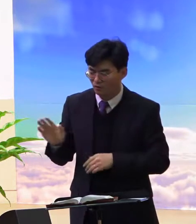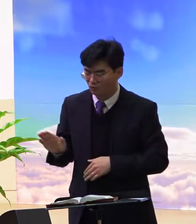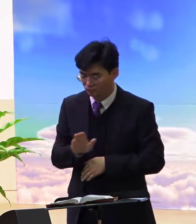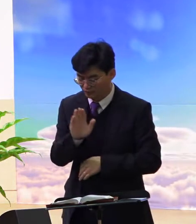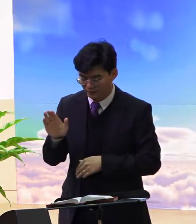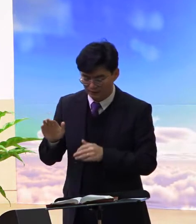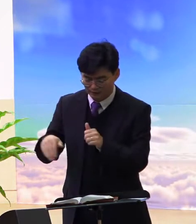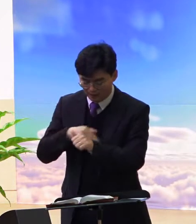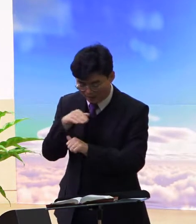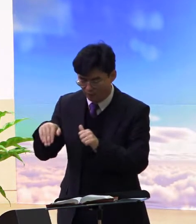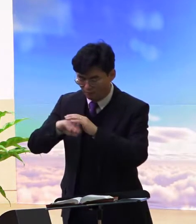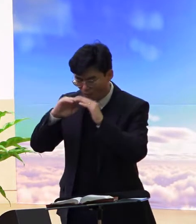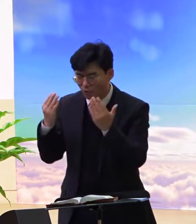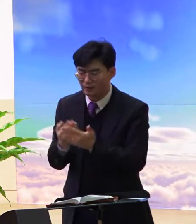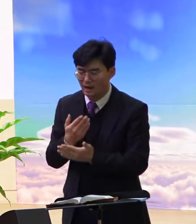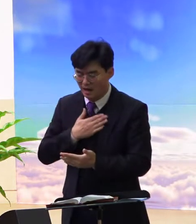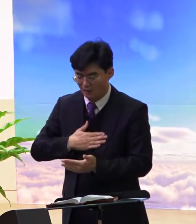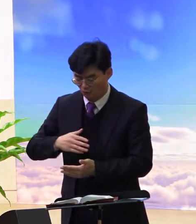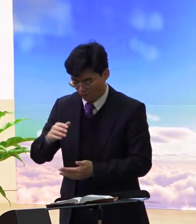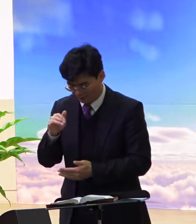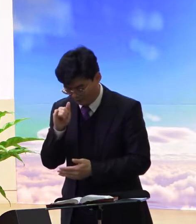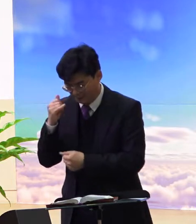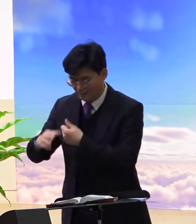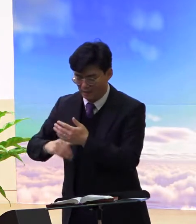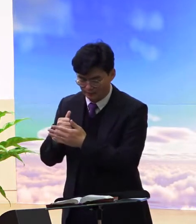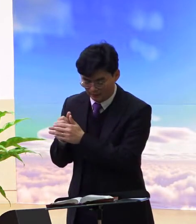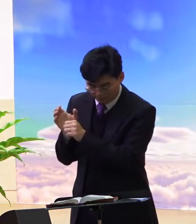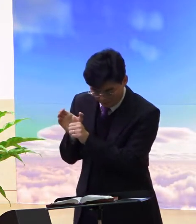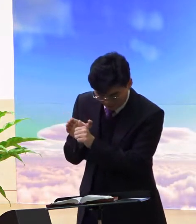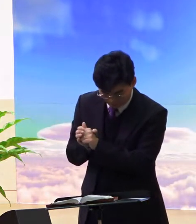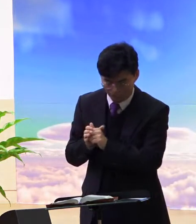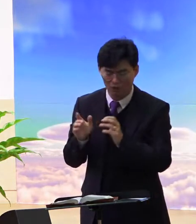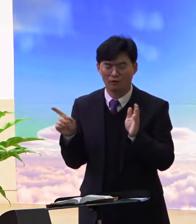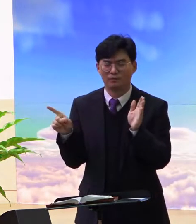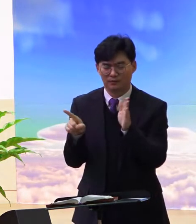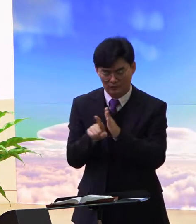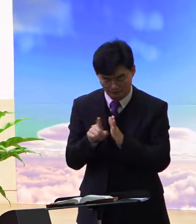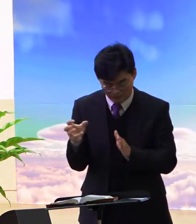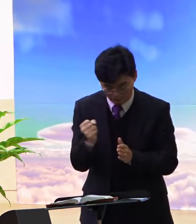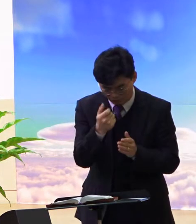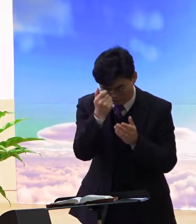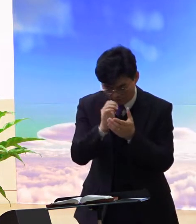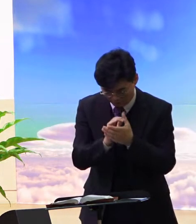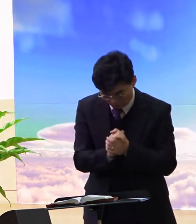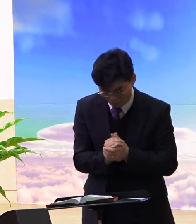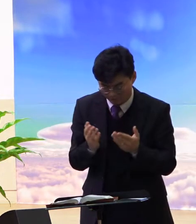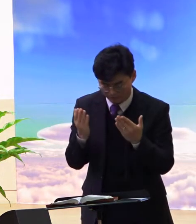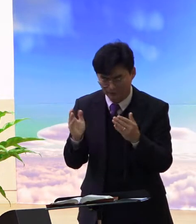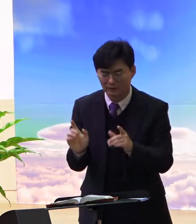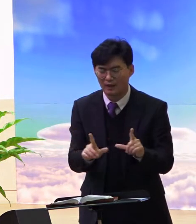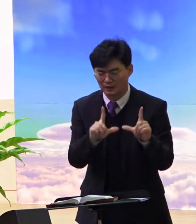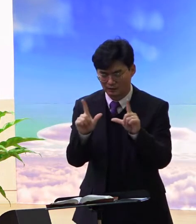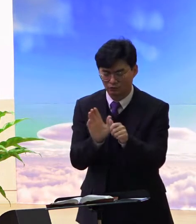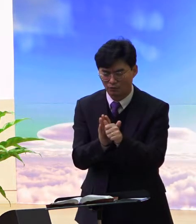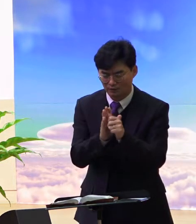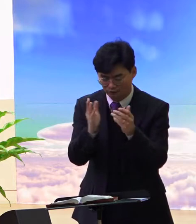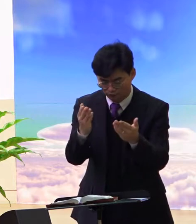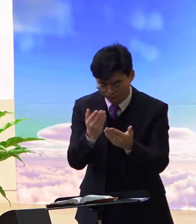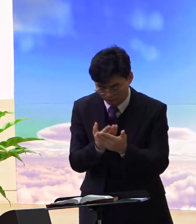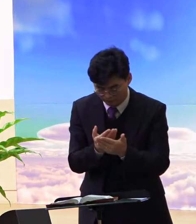처지를 주께 맡기고 기도가 먼저인 삶을 살아가게 하시옵소서. 하나님 또한 우리에게 좋은